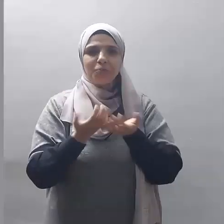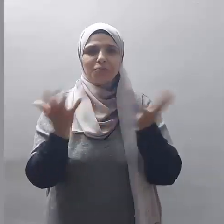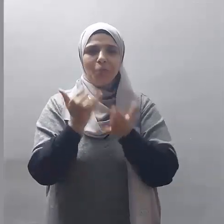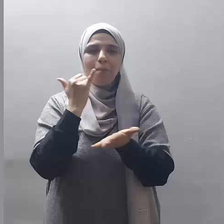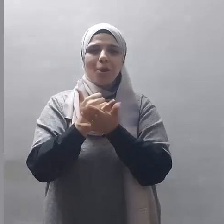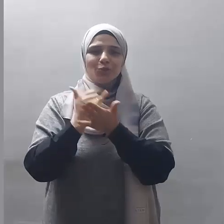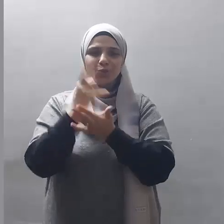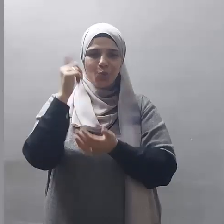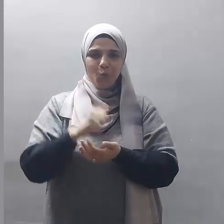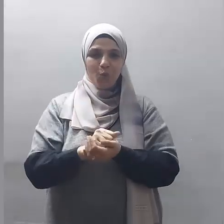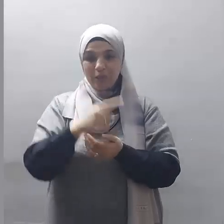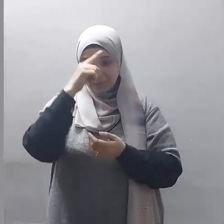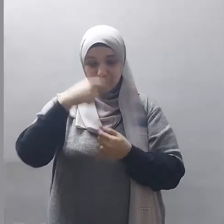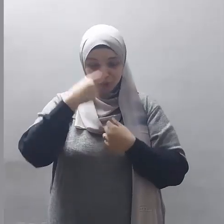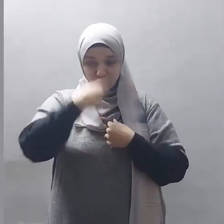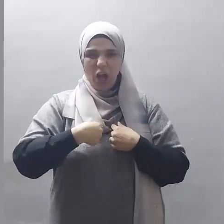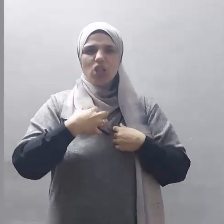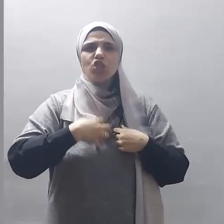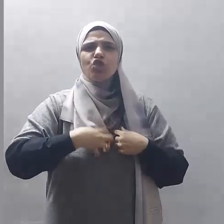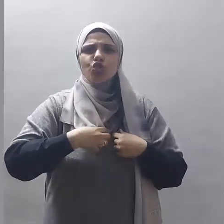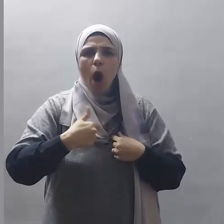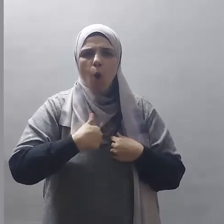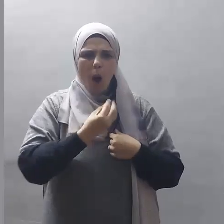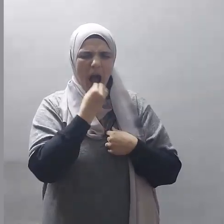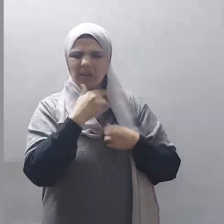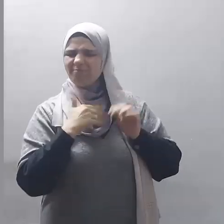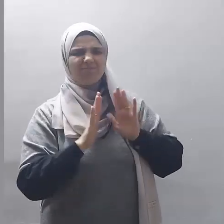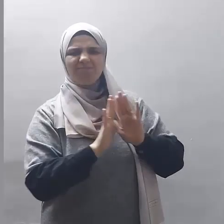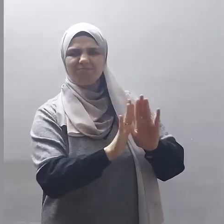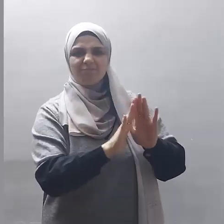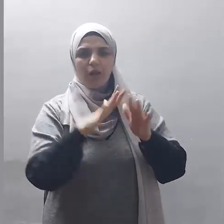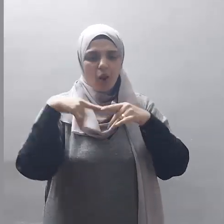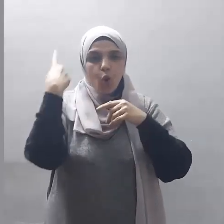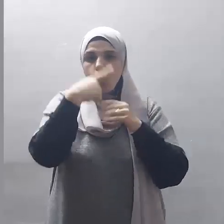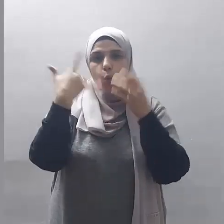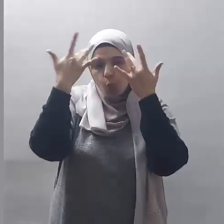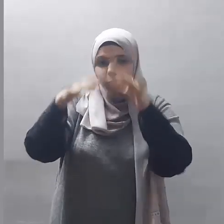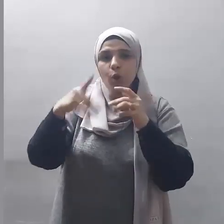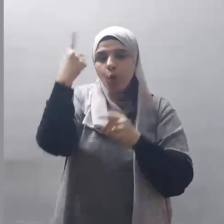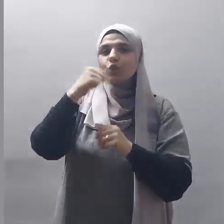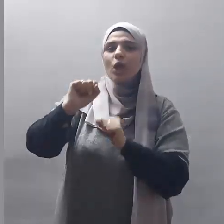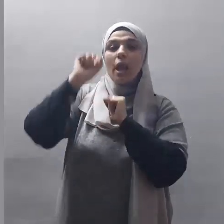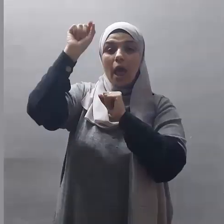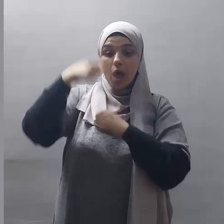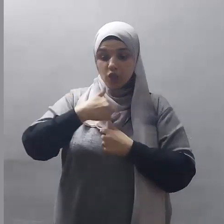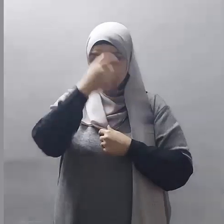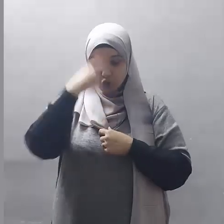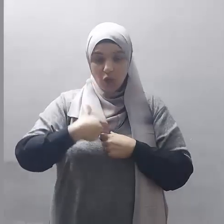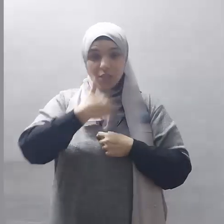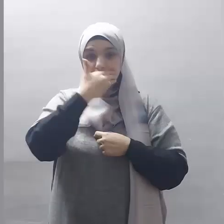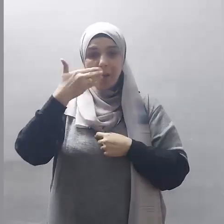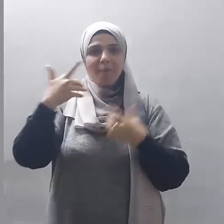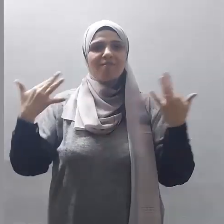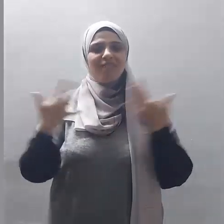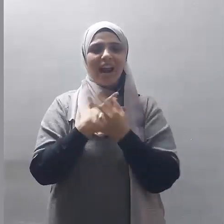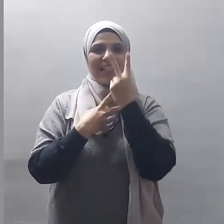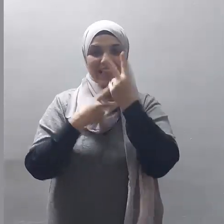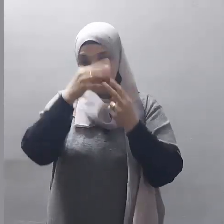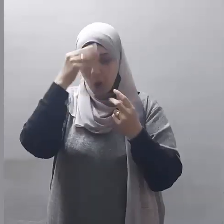يدع شهوته وطعامه من أجلي. وللصائم فرحتان: فرحة عند فطره،